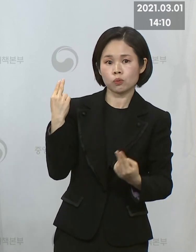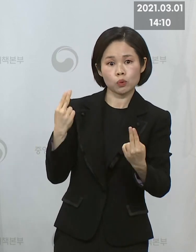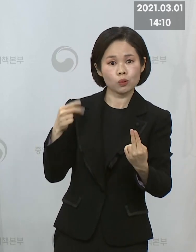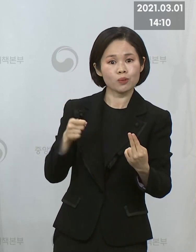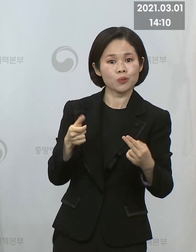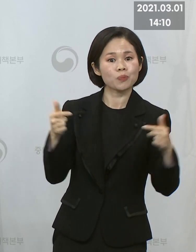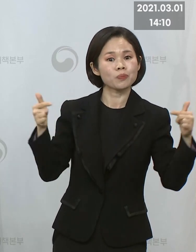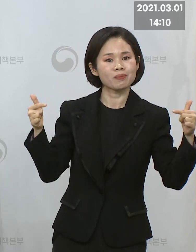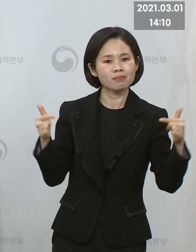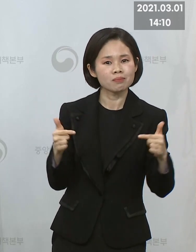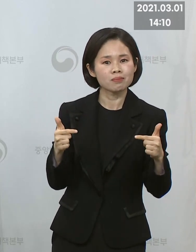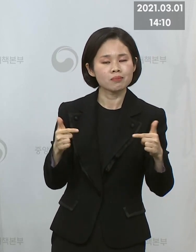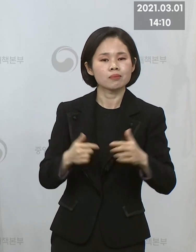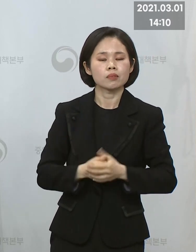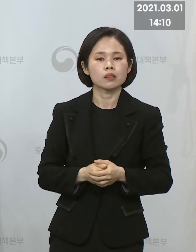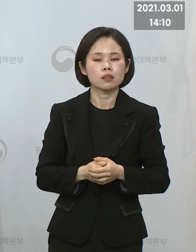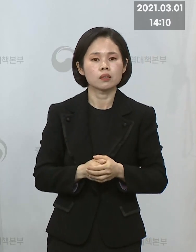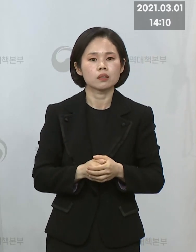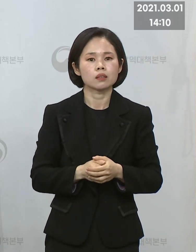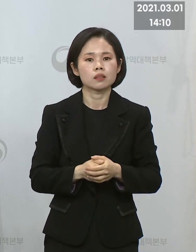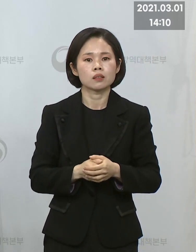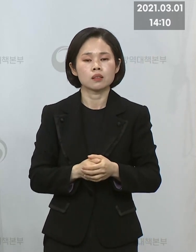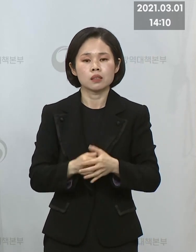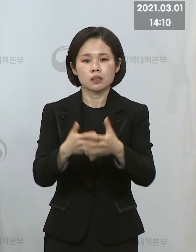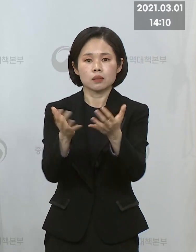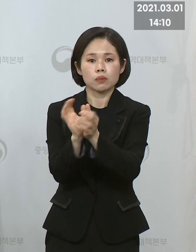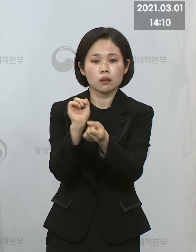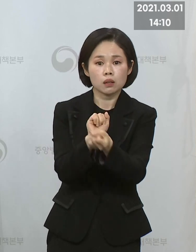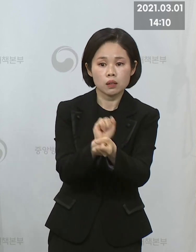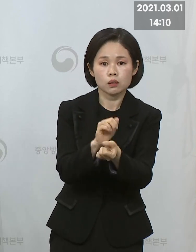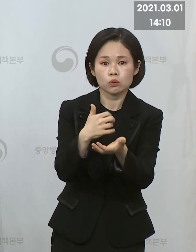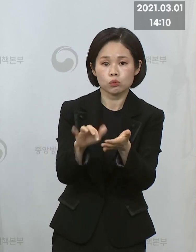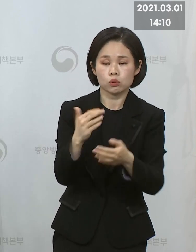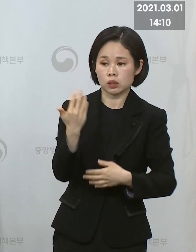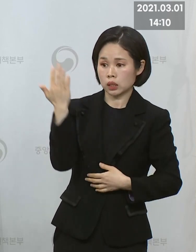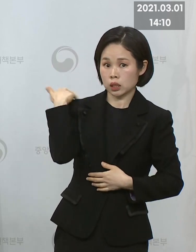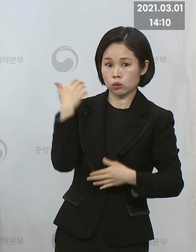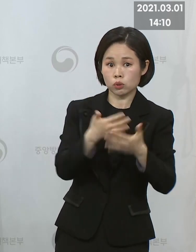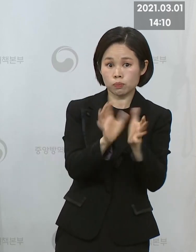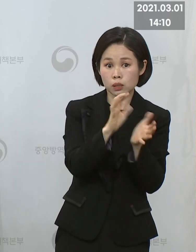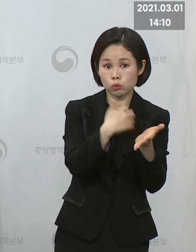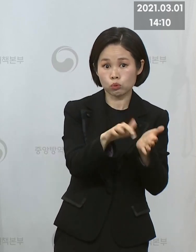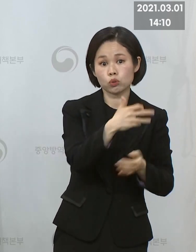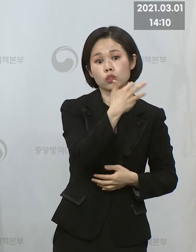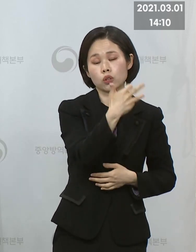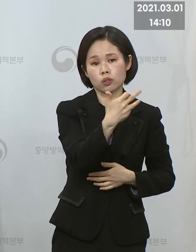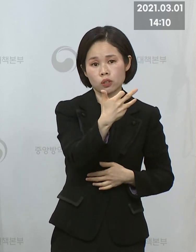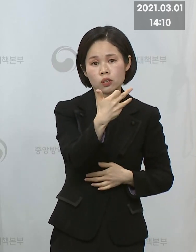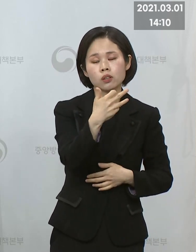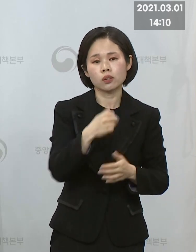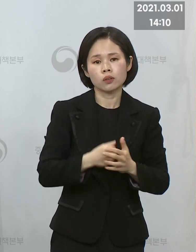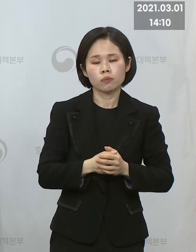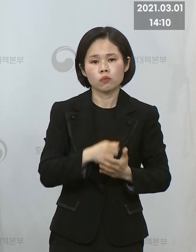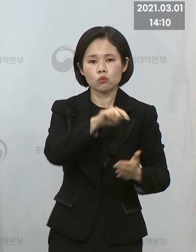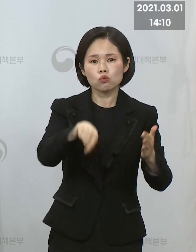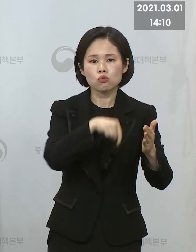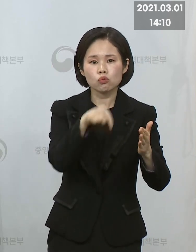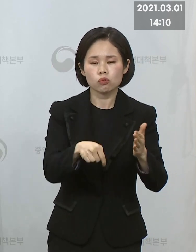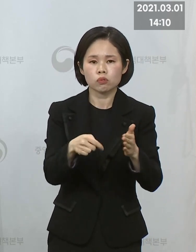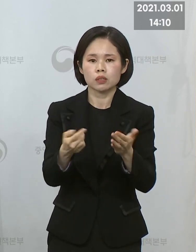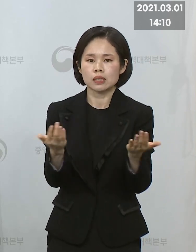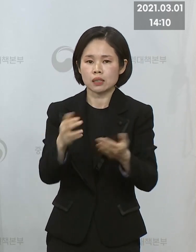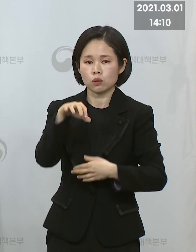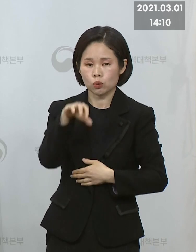감소하였습니다. 신규 집단 발생은 지난주에 총 18건이 보고가 되었습니다. 이 중에